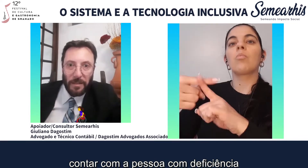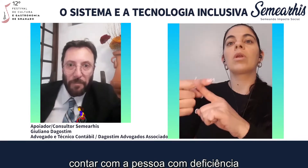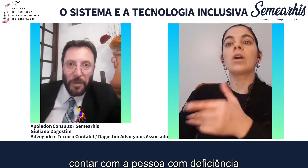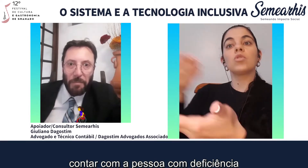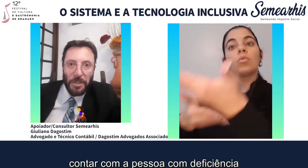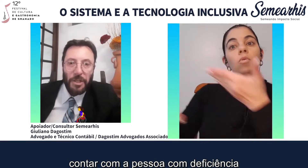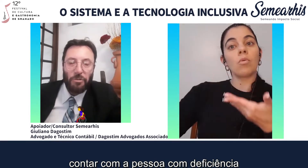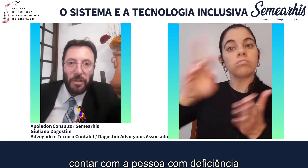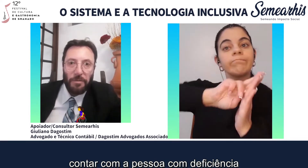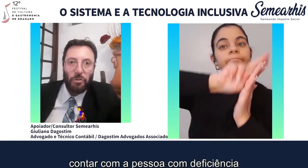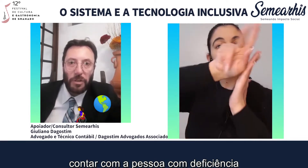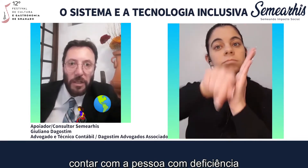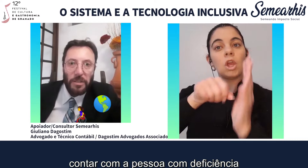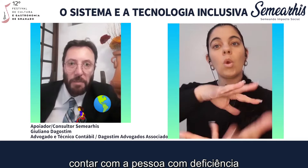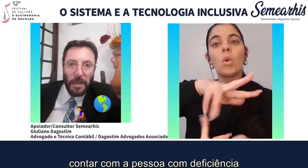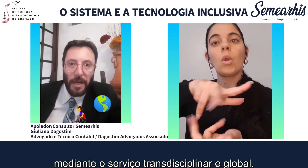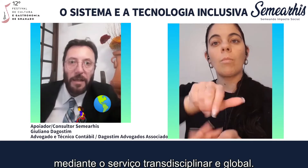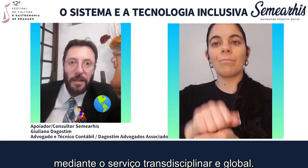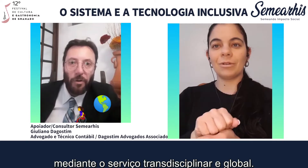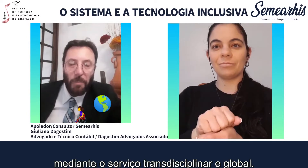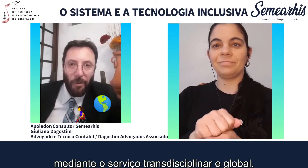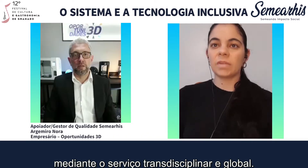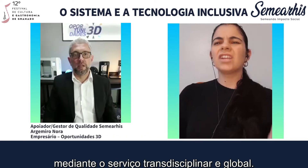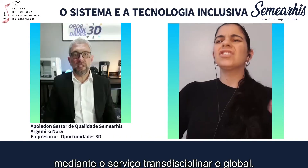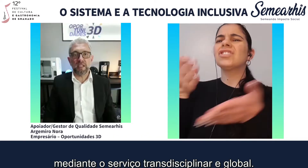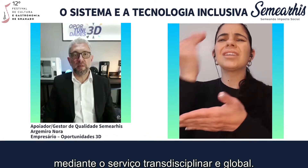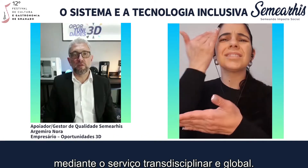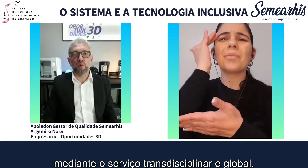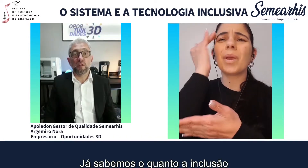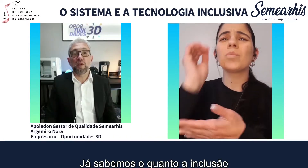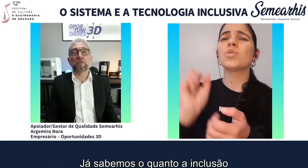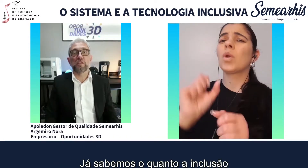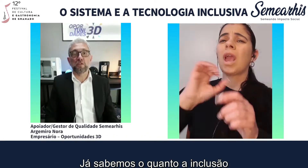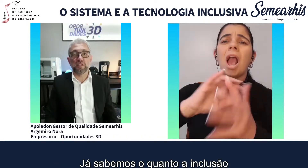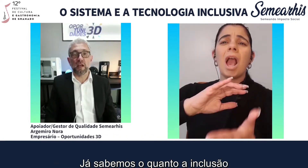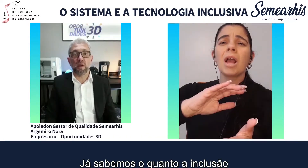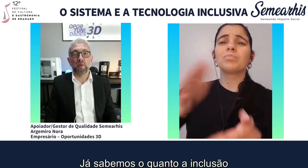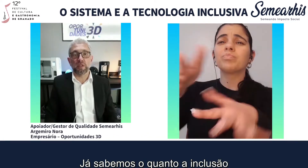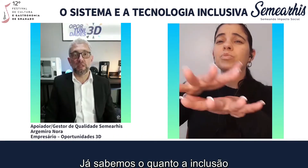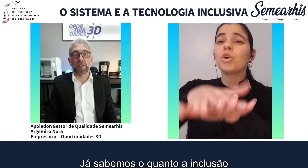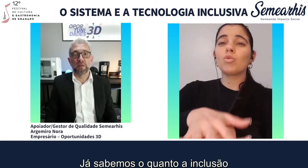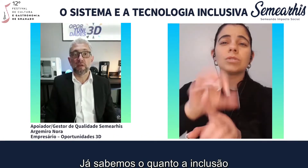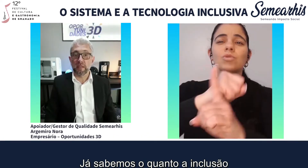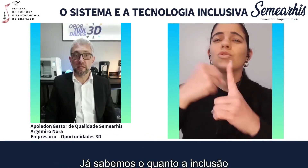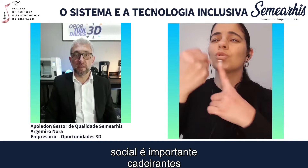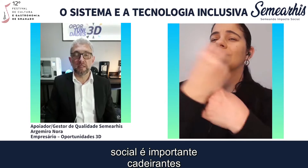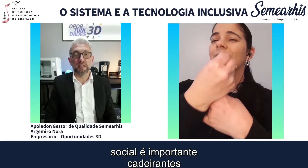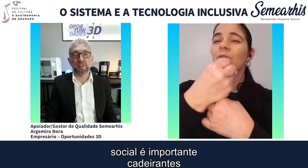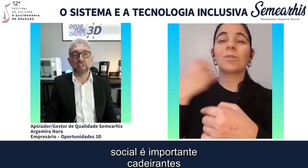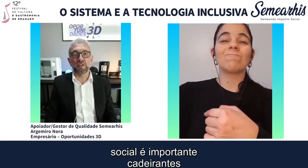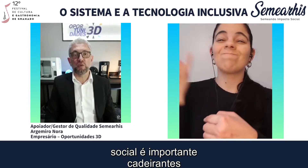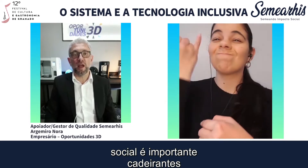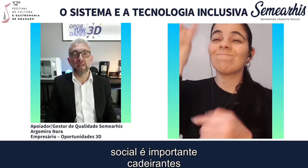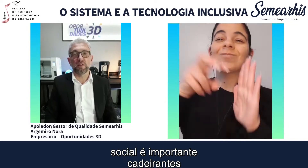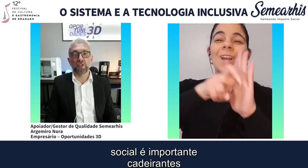deficiência, mediante um serviço transdisciplinar e global. Já sabemos o quanto a inclusão social é importante. Cadeirantes,